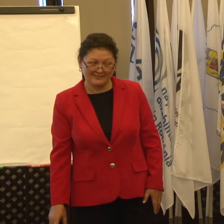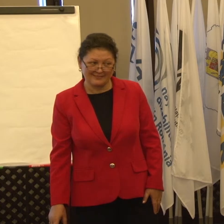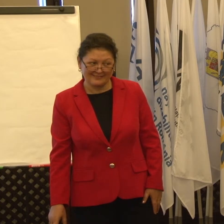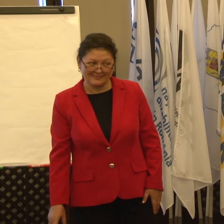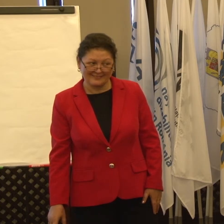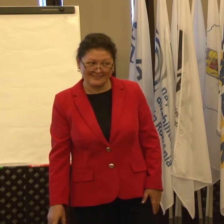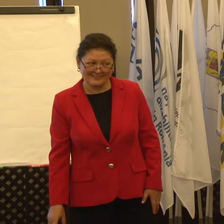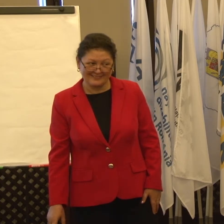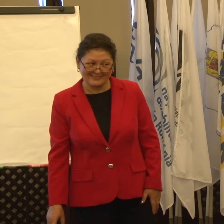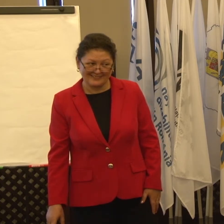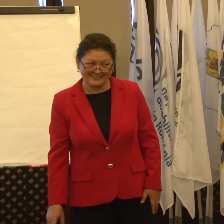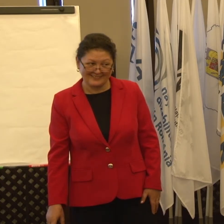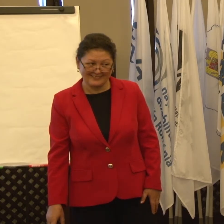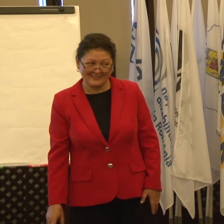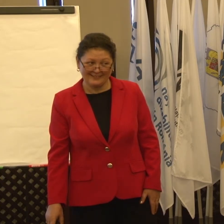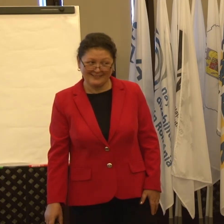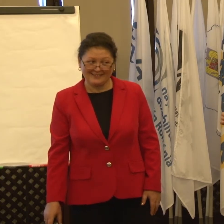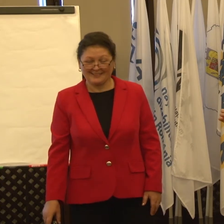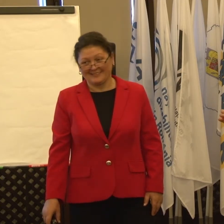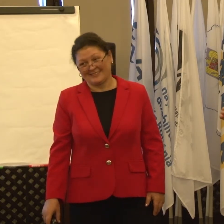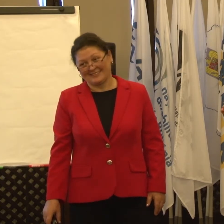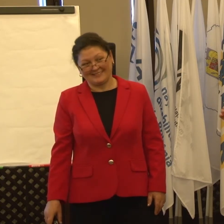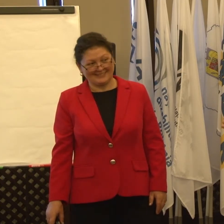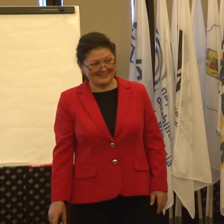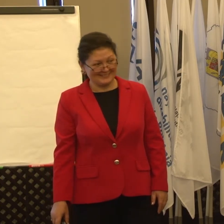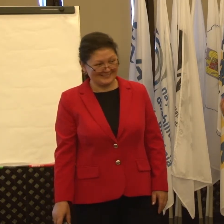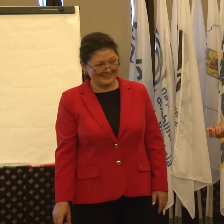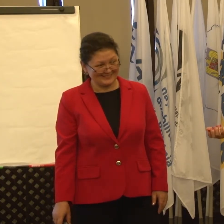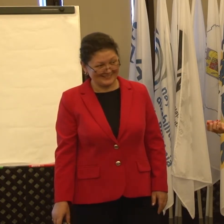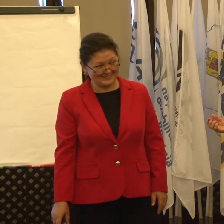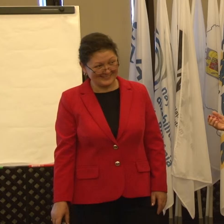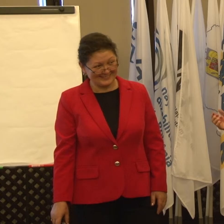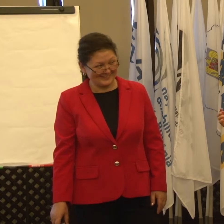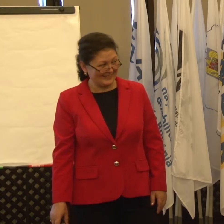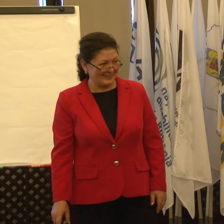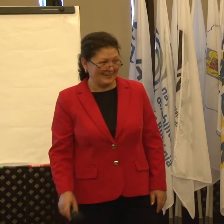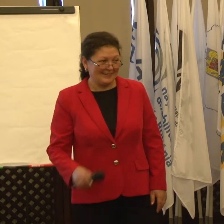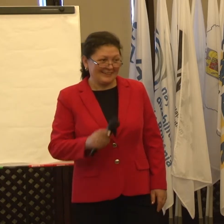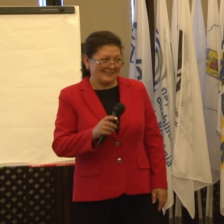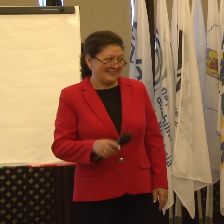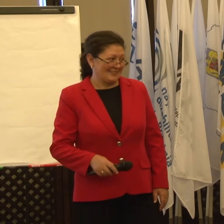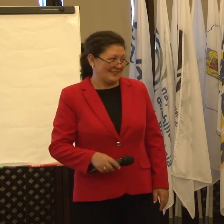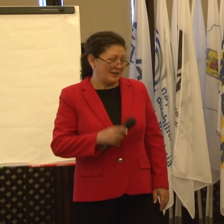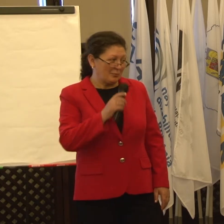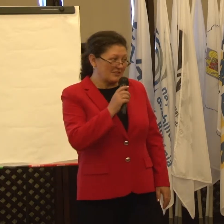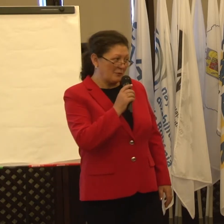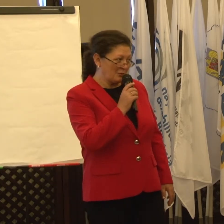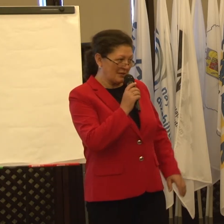să facă lucrurile, nu să mimeze că le face. De fapt, despre asta vorbim.